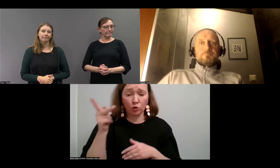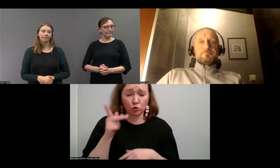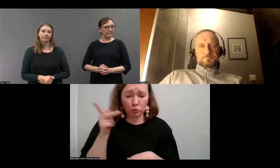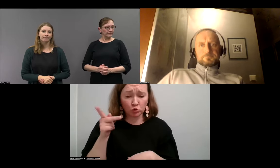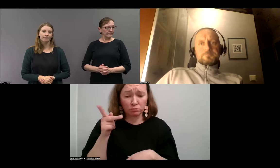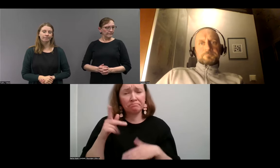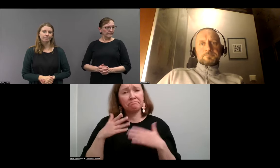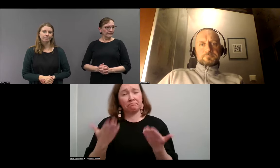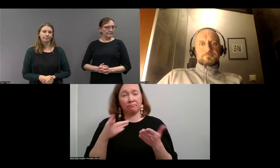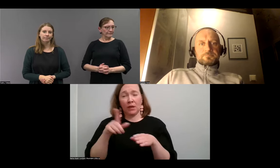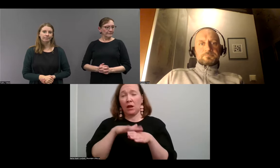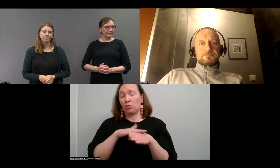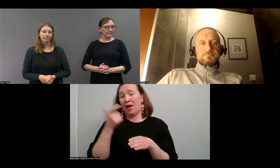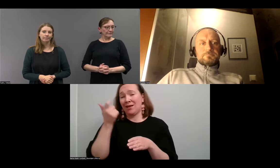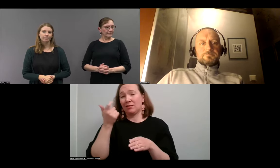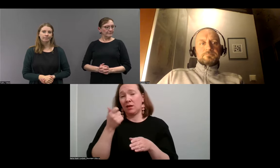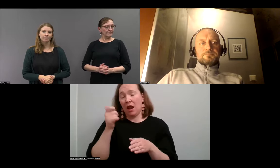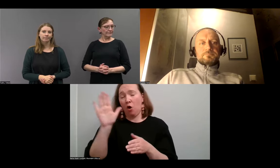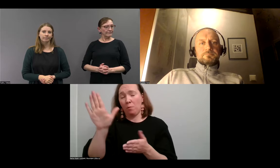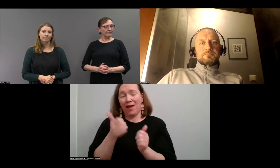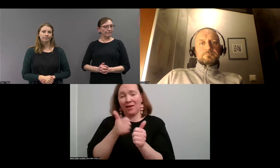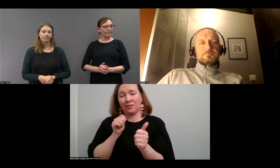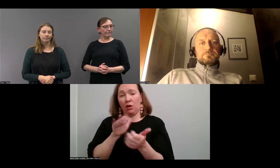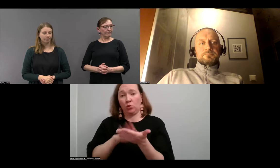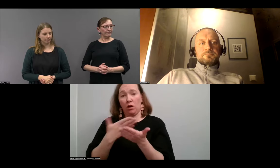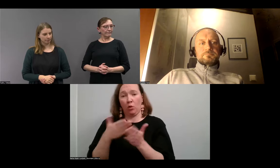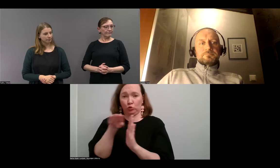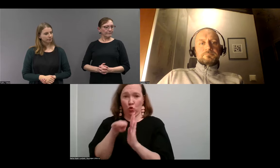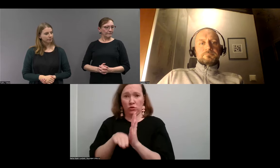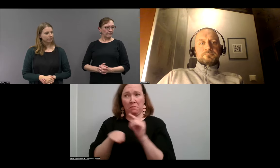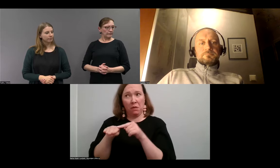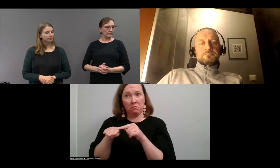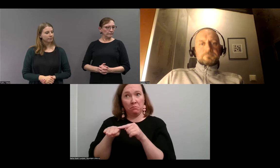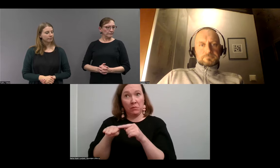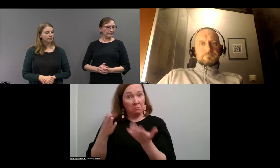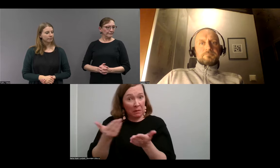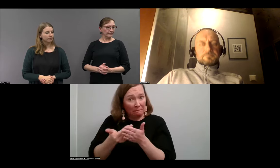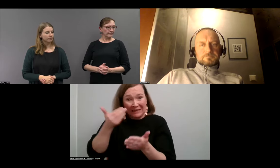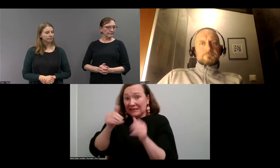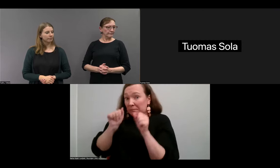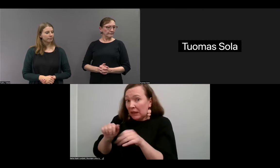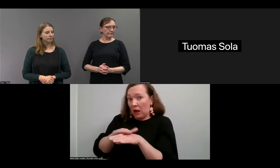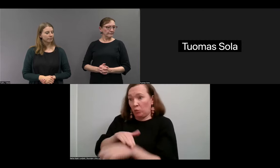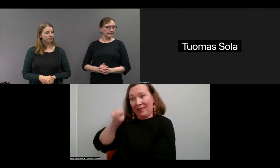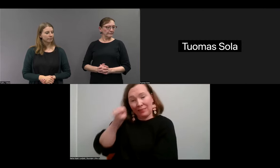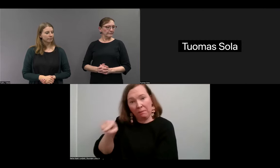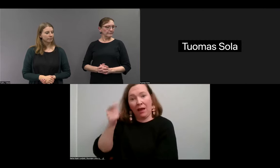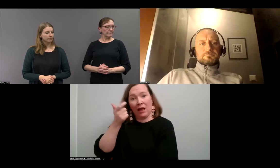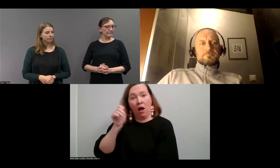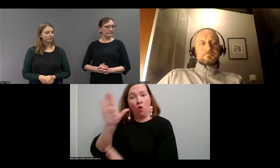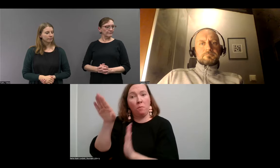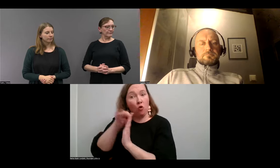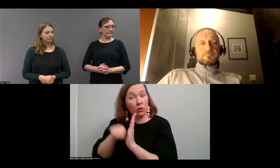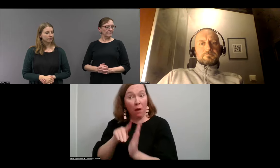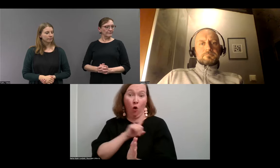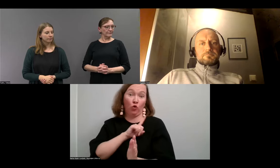Ja tässä on vielä sama henkilö jatkaa kysymystä, että kun käytetään Kelan etätulkkausohjelmaa, niin miksi